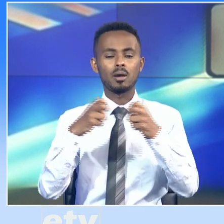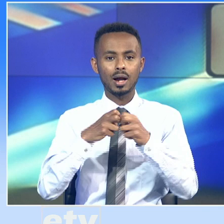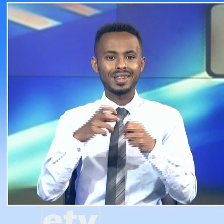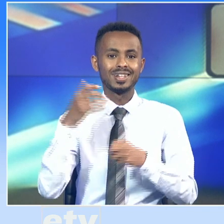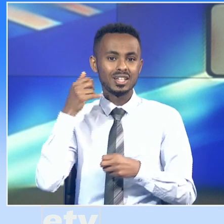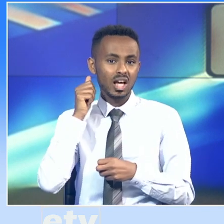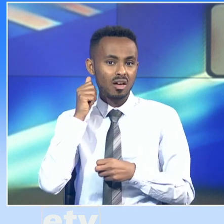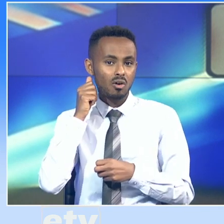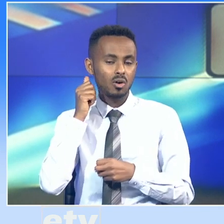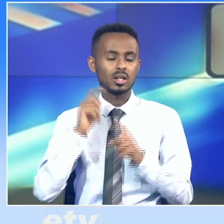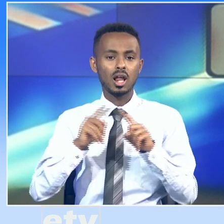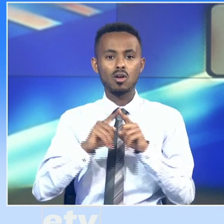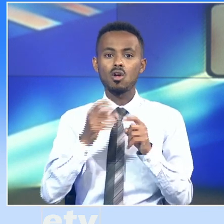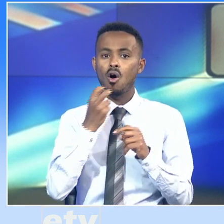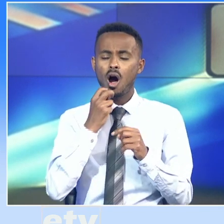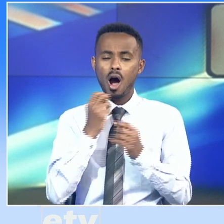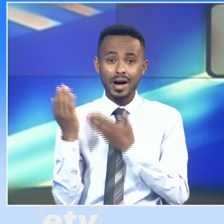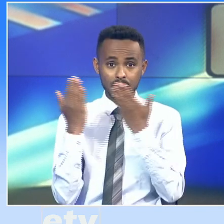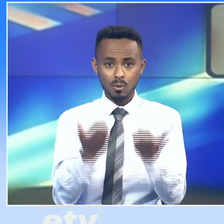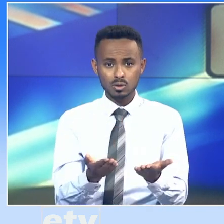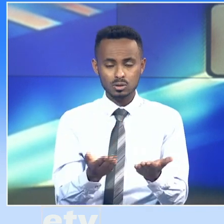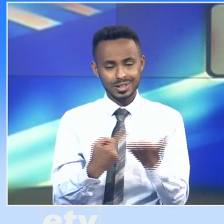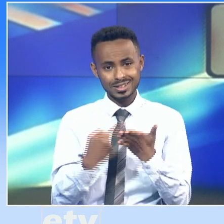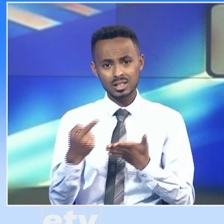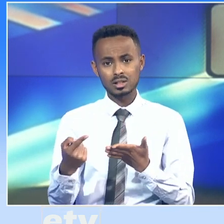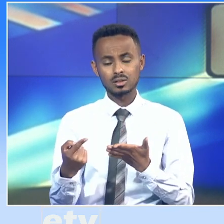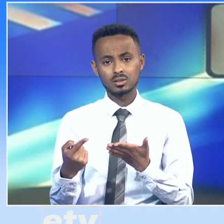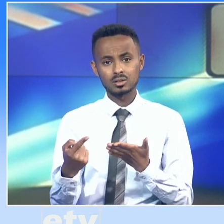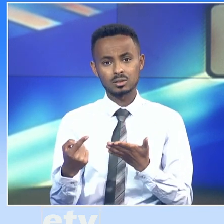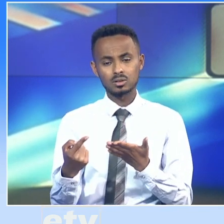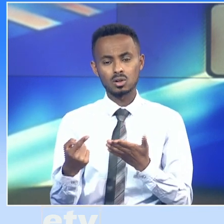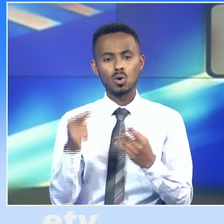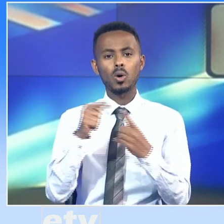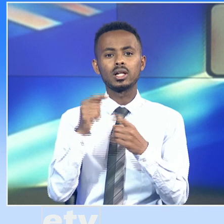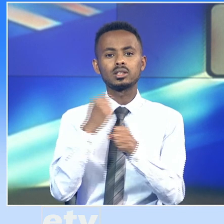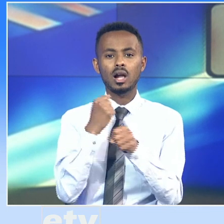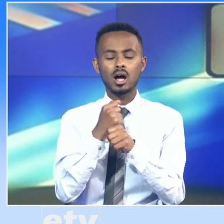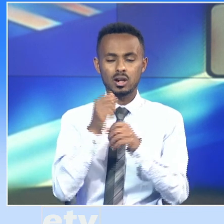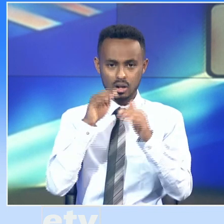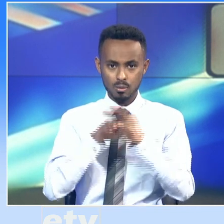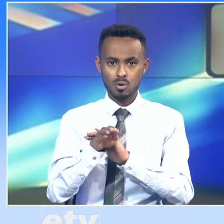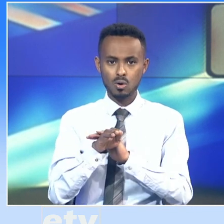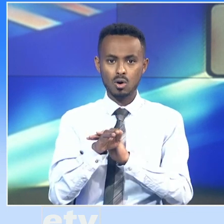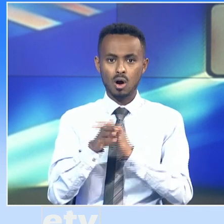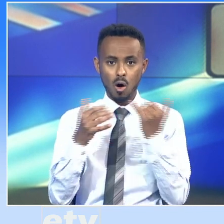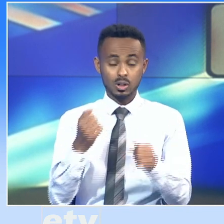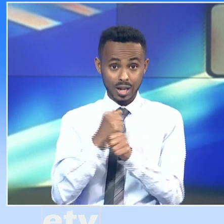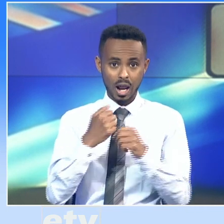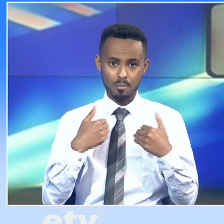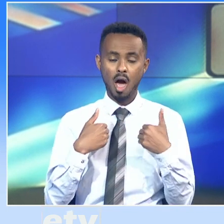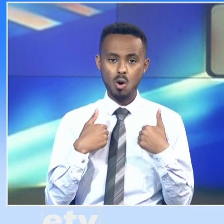ቴሌፎን የመሳሰሉ የውሃ አቅርቦት እነዚህ ወደ ስራ እንዲገቡ ኦሬዲ ስራ ላይም